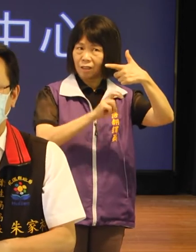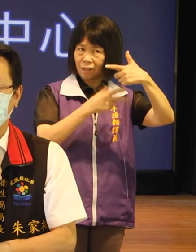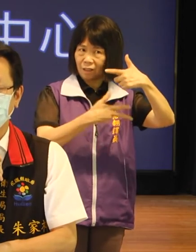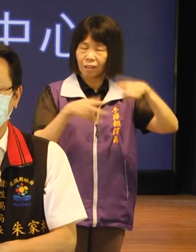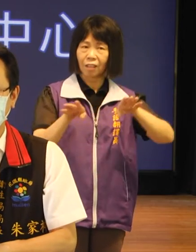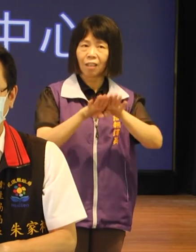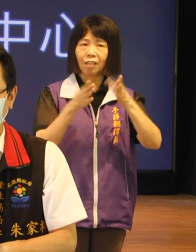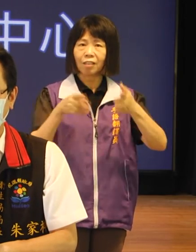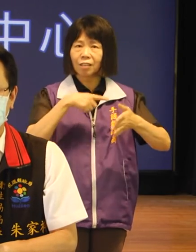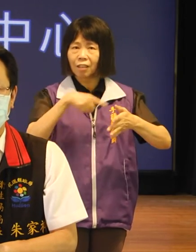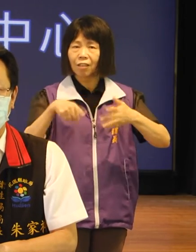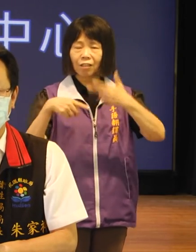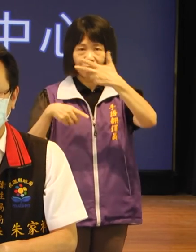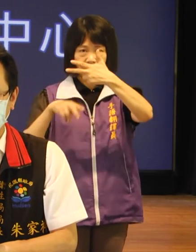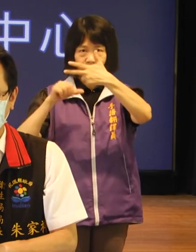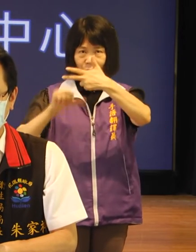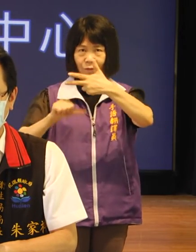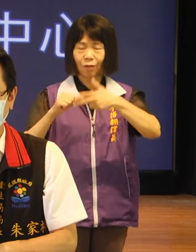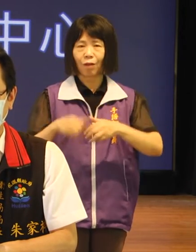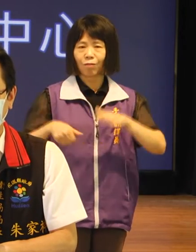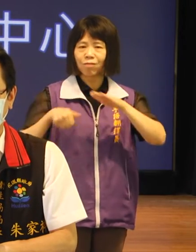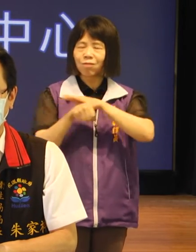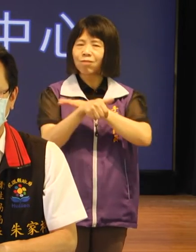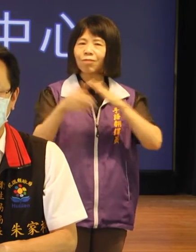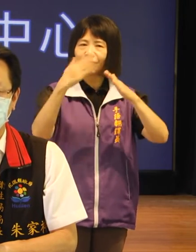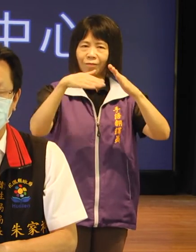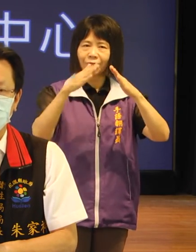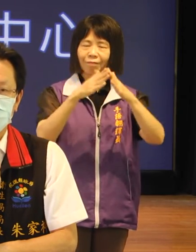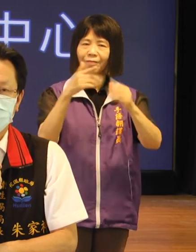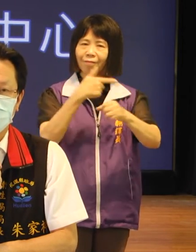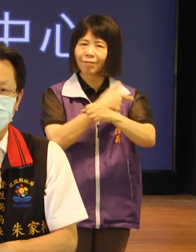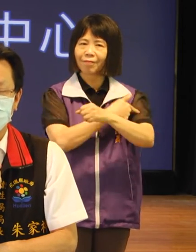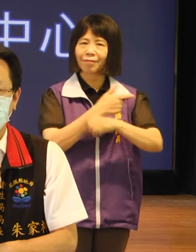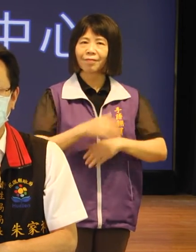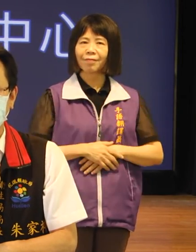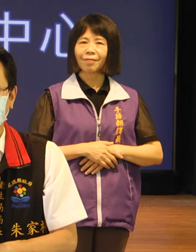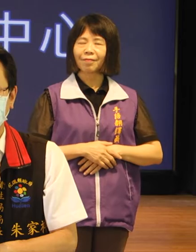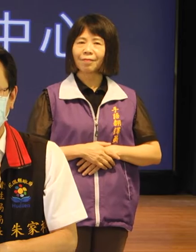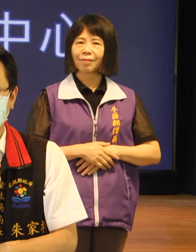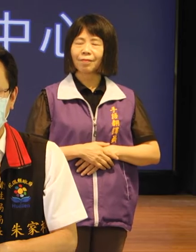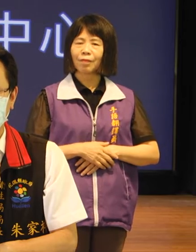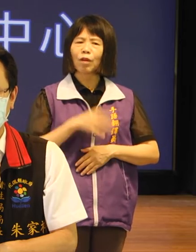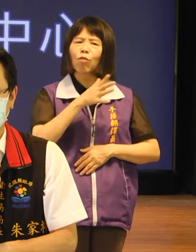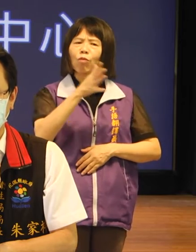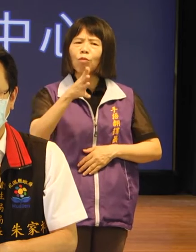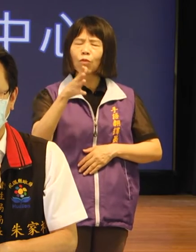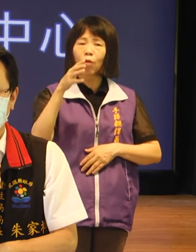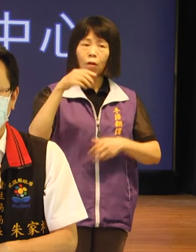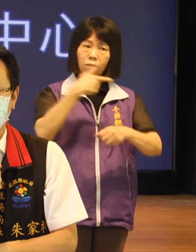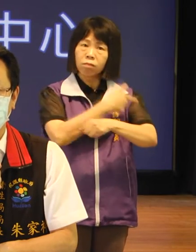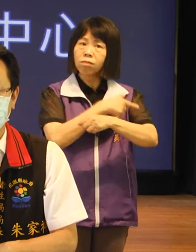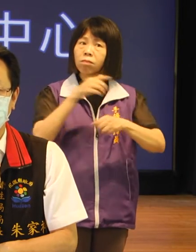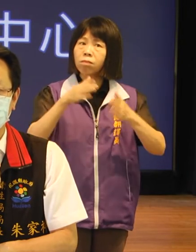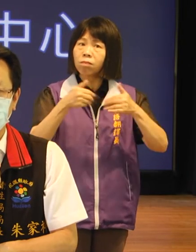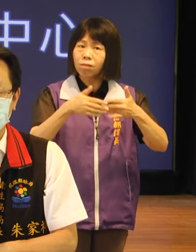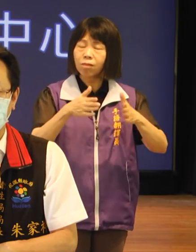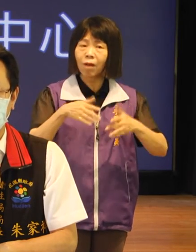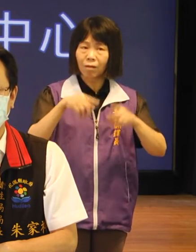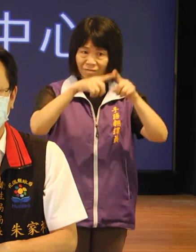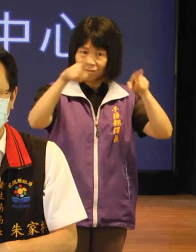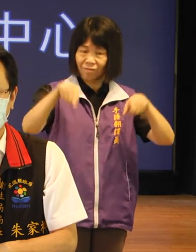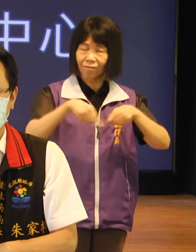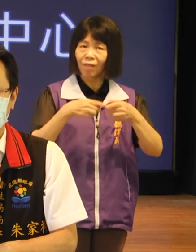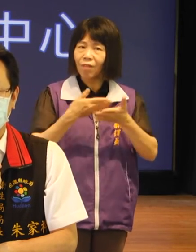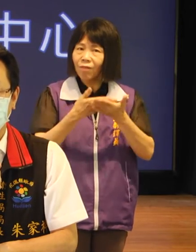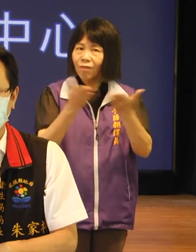始到7月5号入校接种哈，那我们的问卷都已经发下去了哈，所以请我们家长